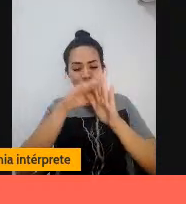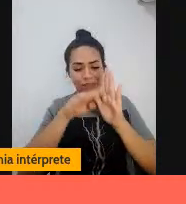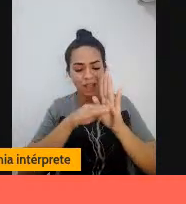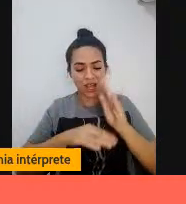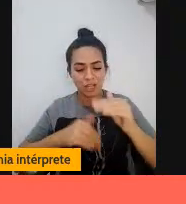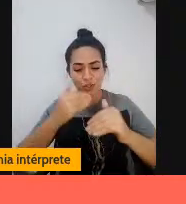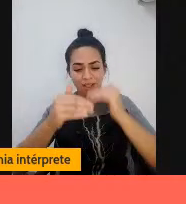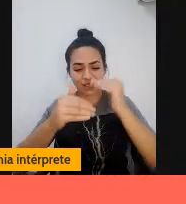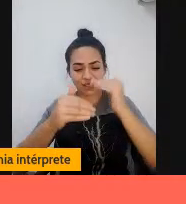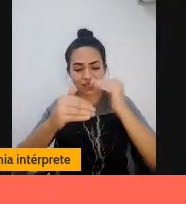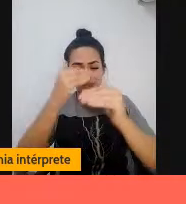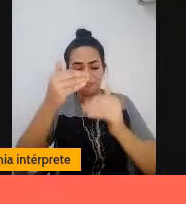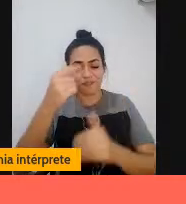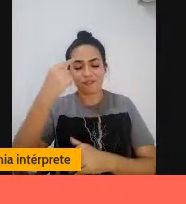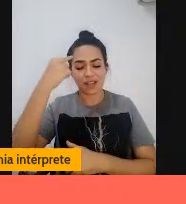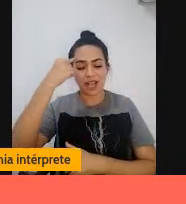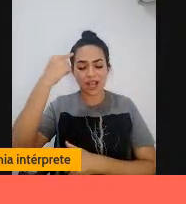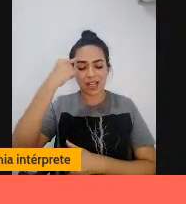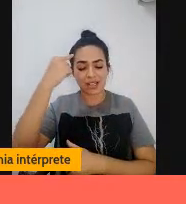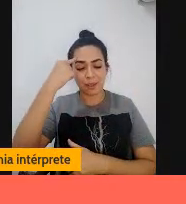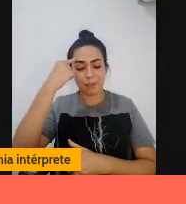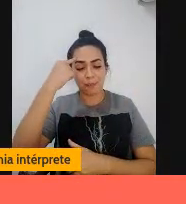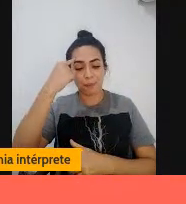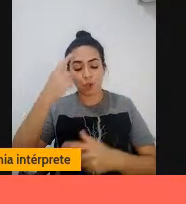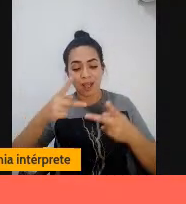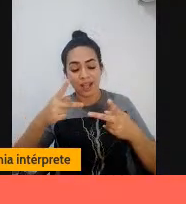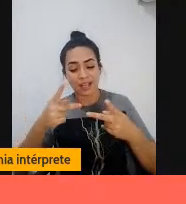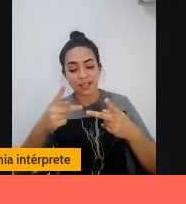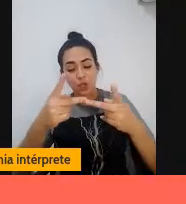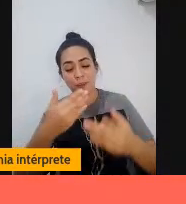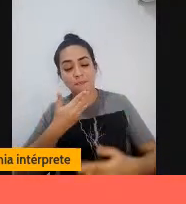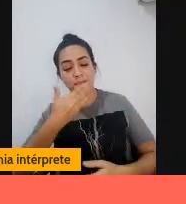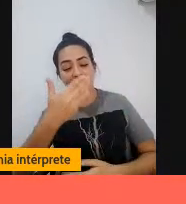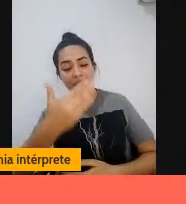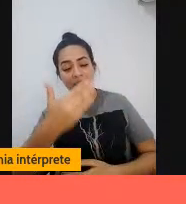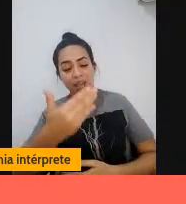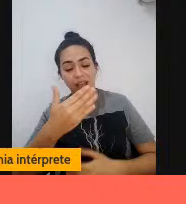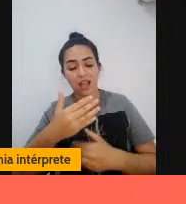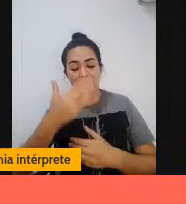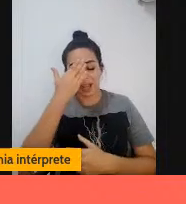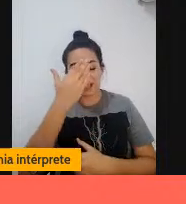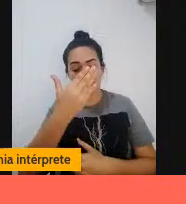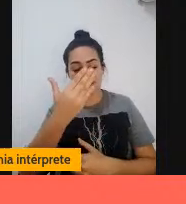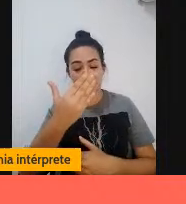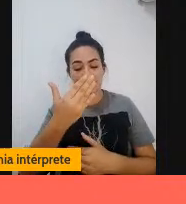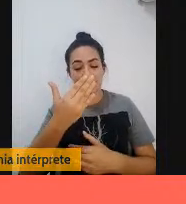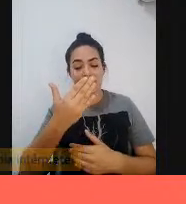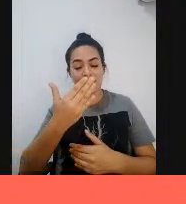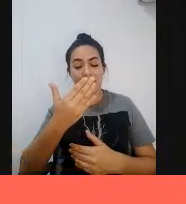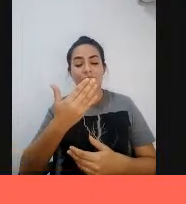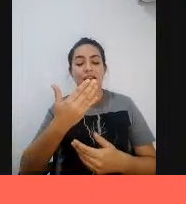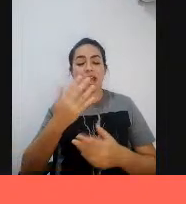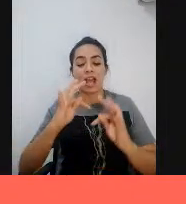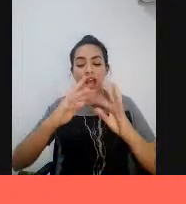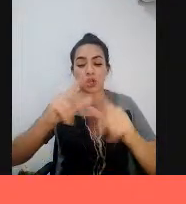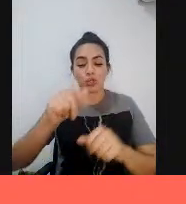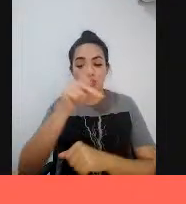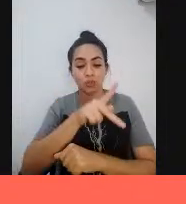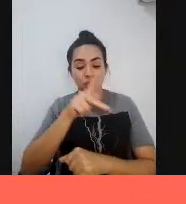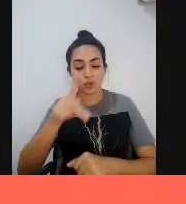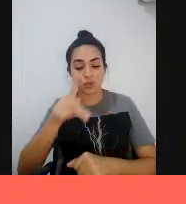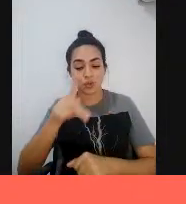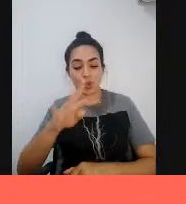esse pensamento diante desse projeto, a todos os professores técnicos que